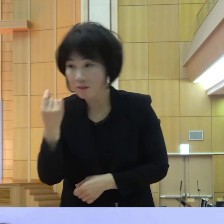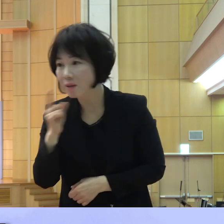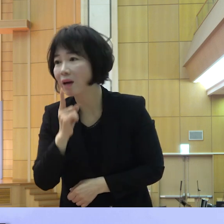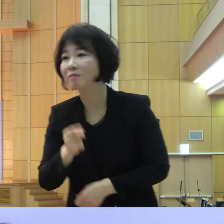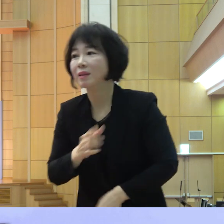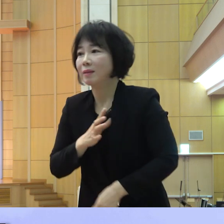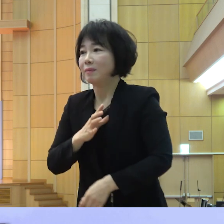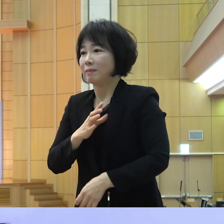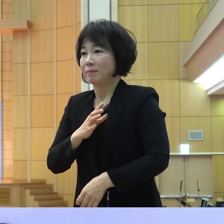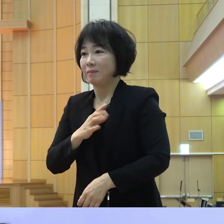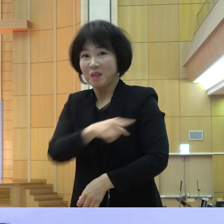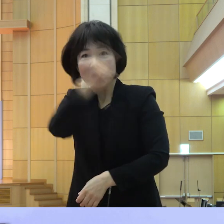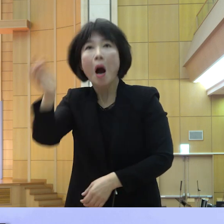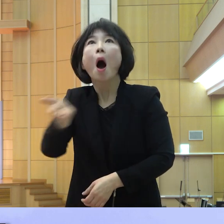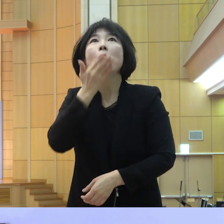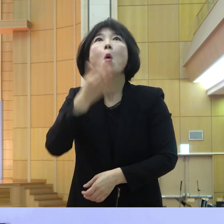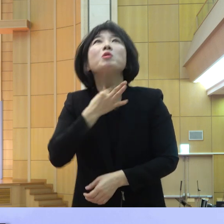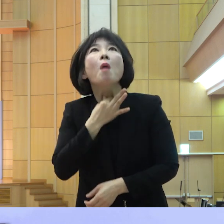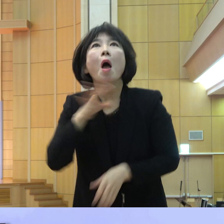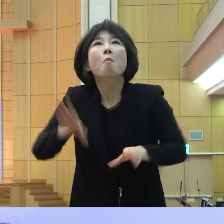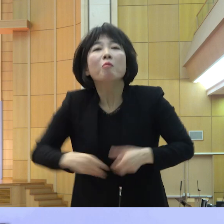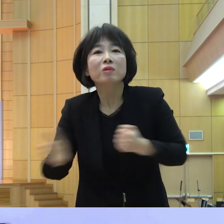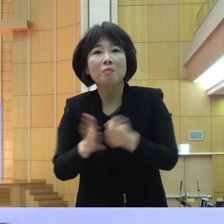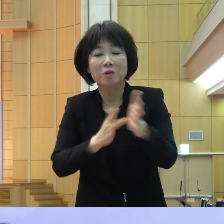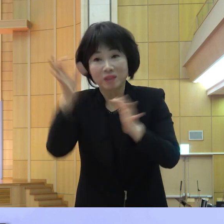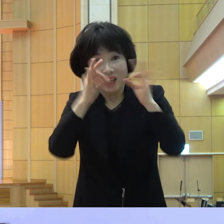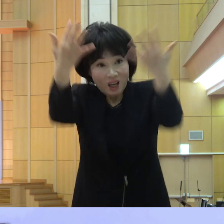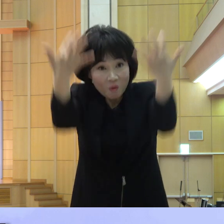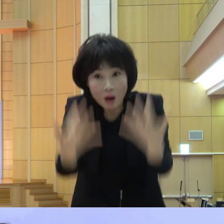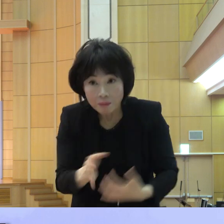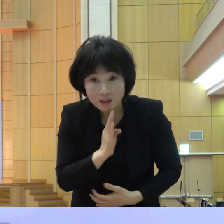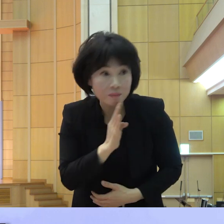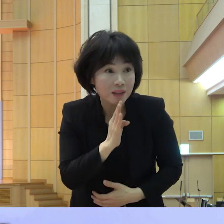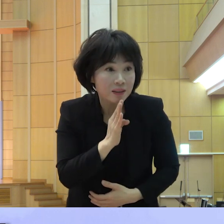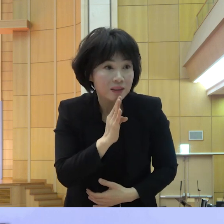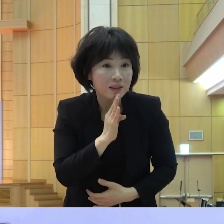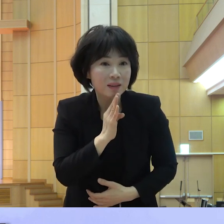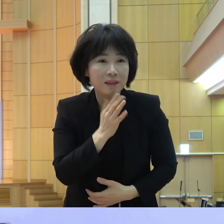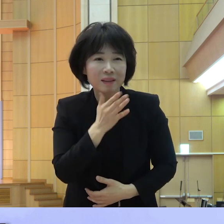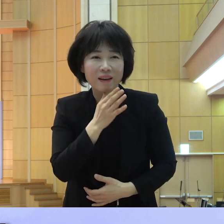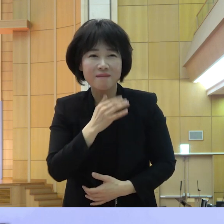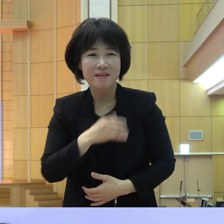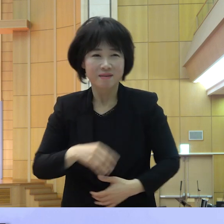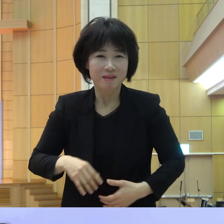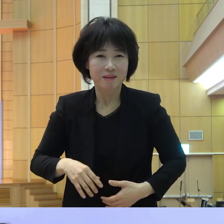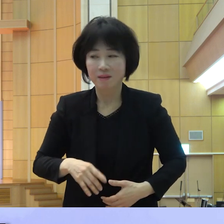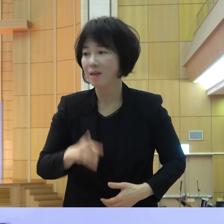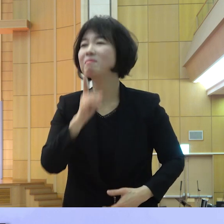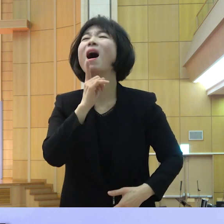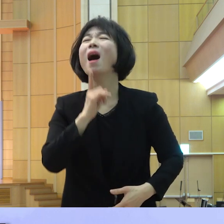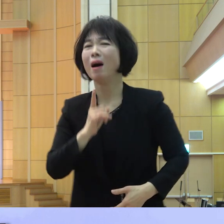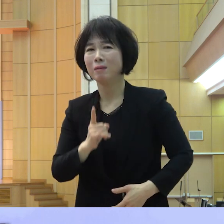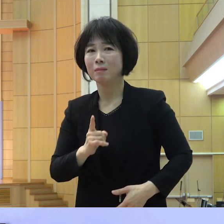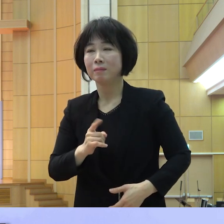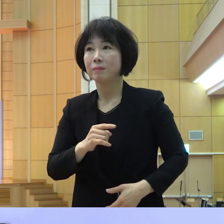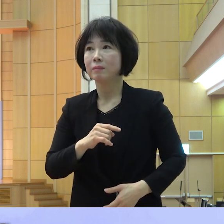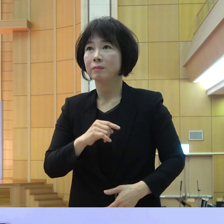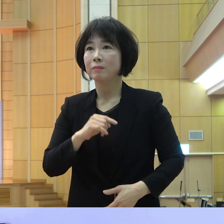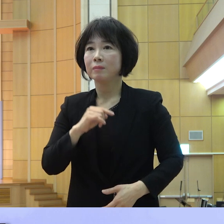배불리려고 먹을 것 때문에 떡 먹은 까닭으로 예수님 믿는다고 예수 앞에 온